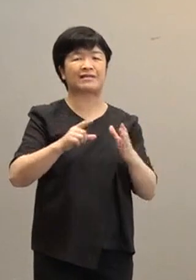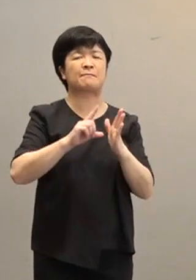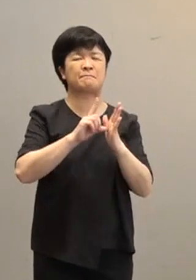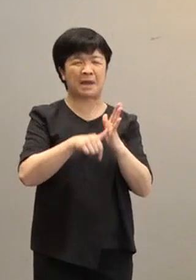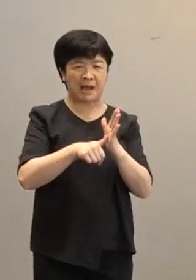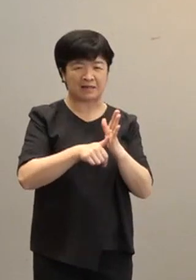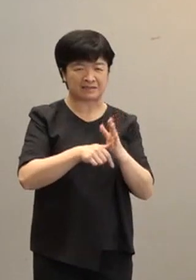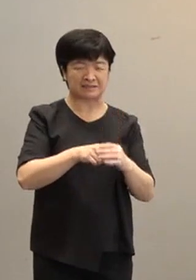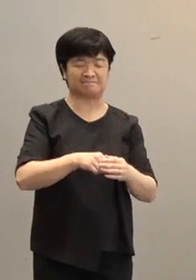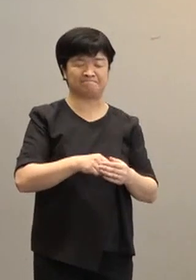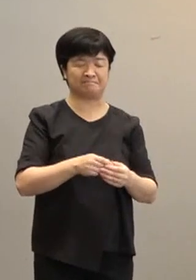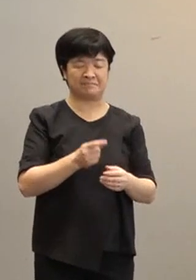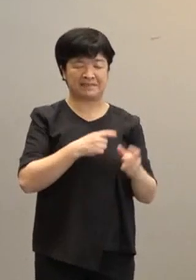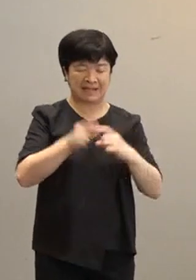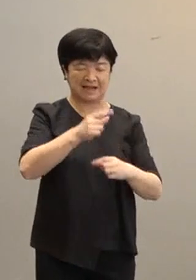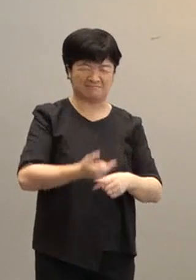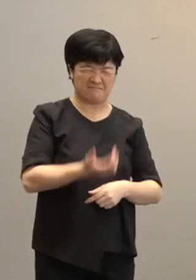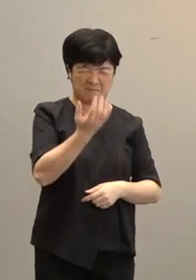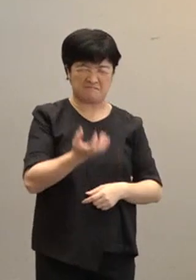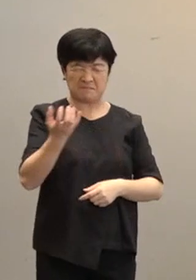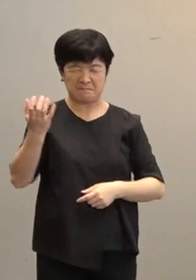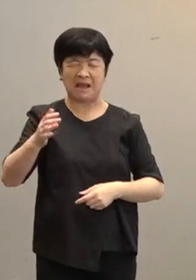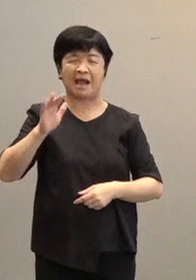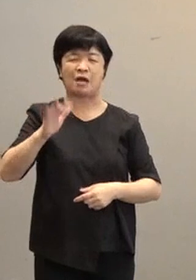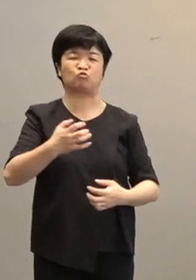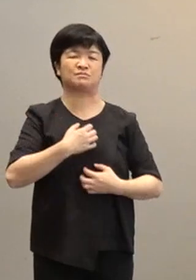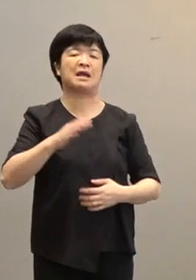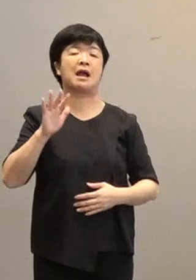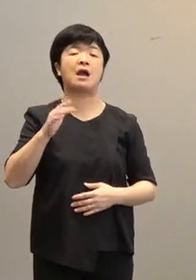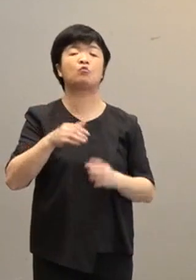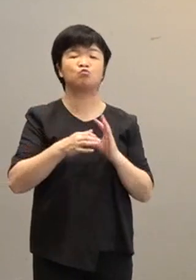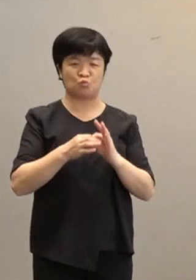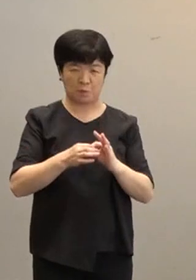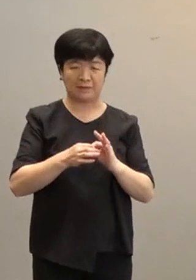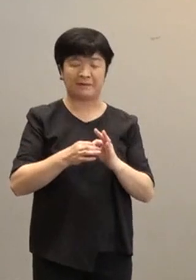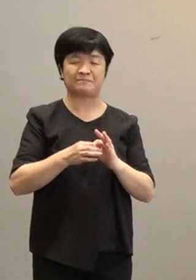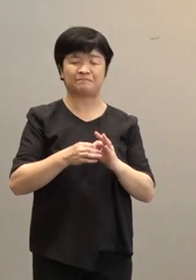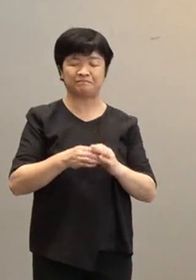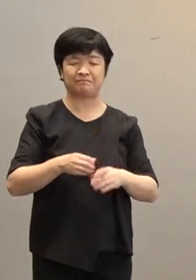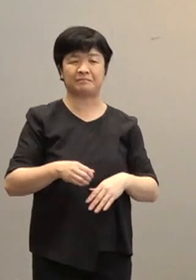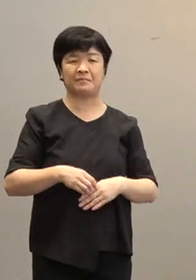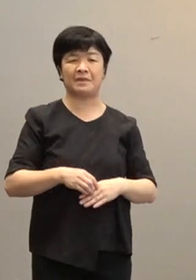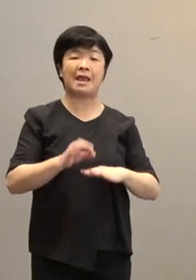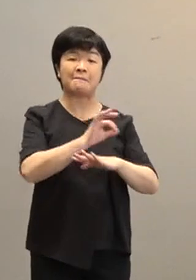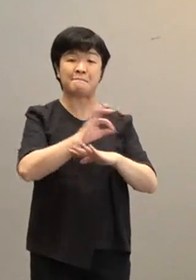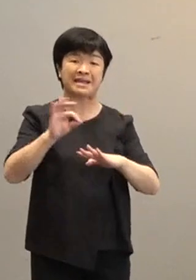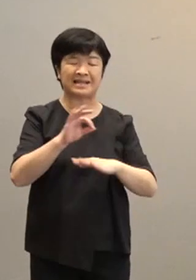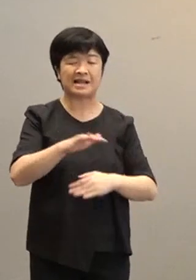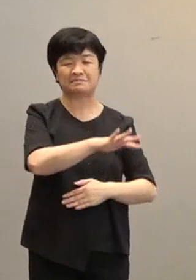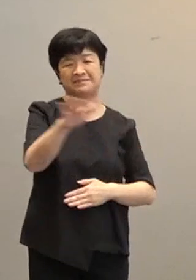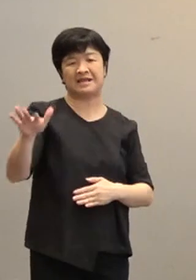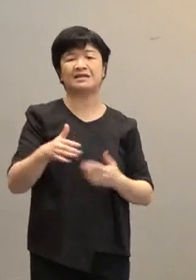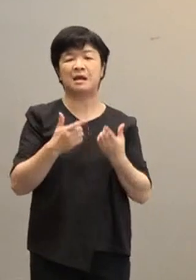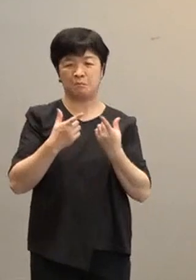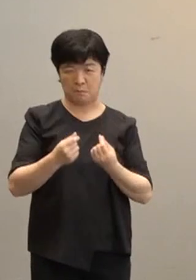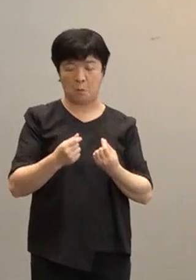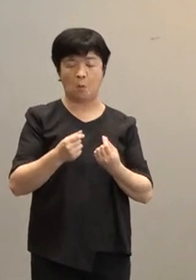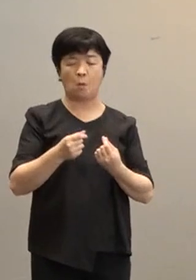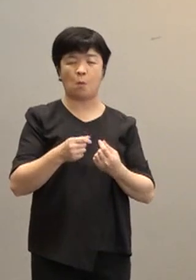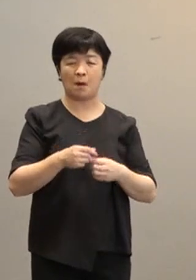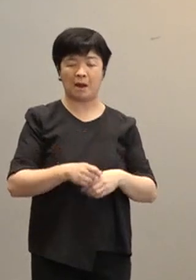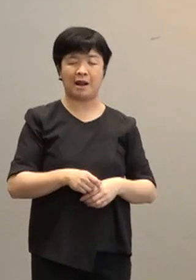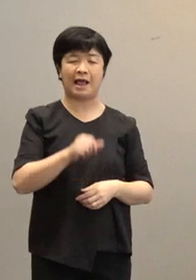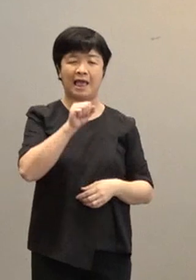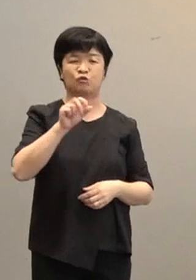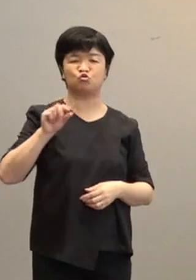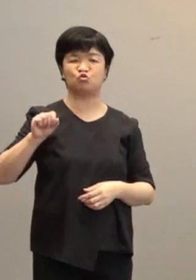これはなんていうんですかね、まあ、報道機関の皆様方もそうでありますし、あとは、まあ、SNS や個々人の言論におい